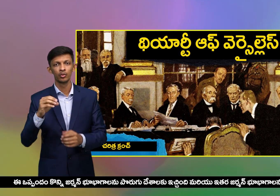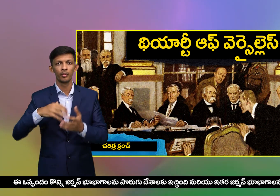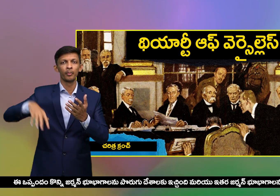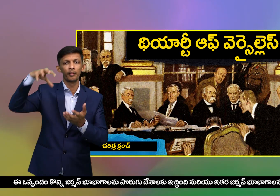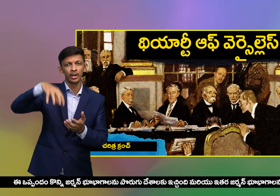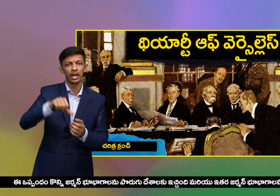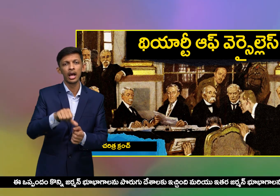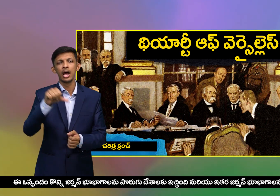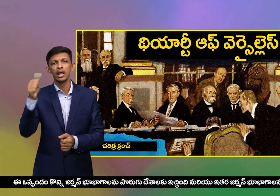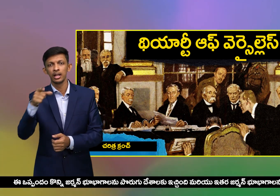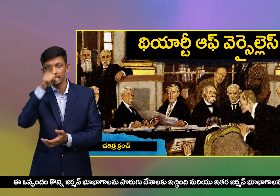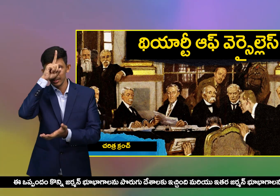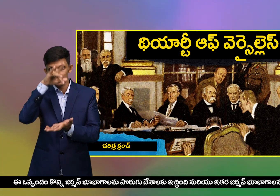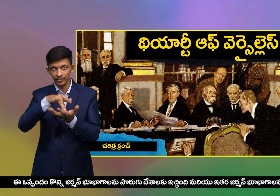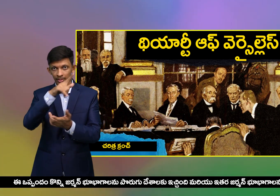పర్యవేక్షణలో ఉంచింది.